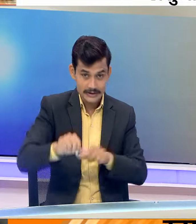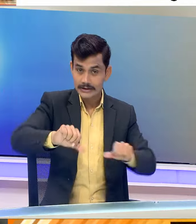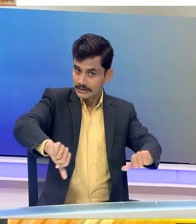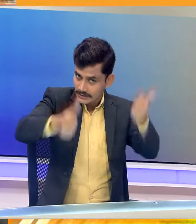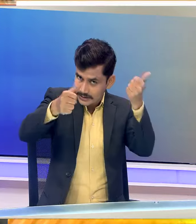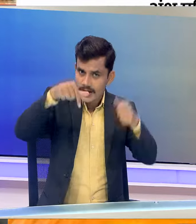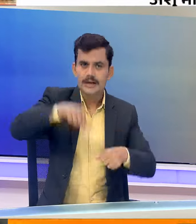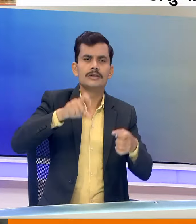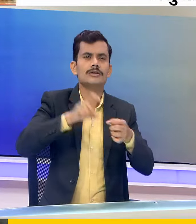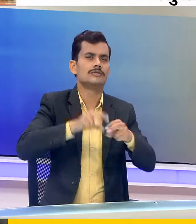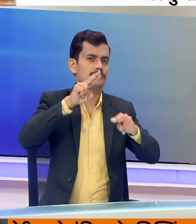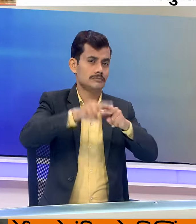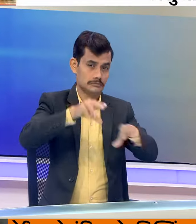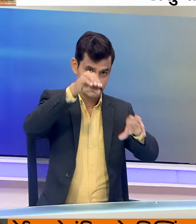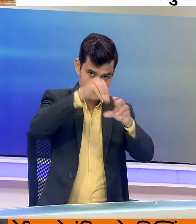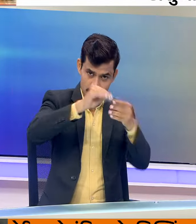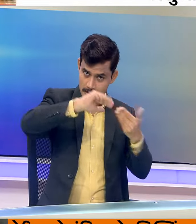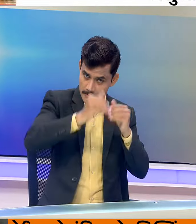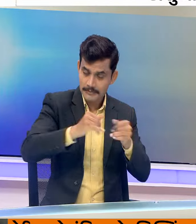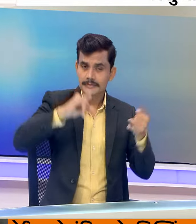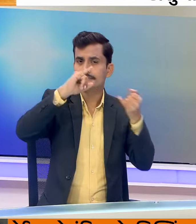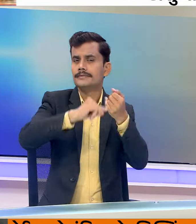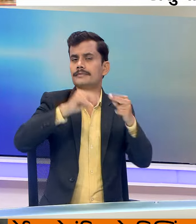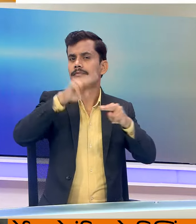फाइनल और सेमीफाइनल का मैच भी खेलेंगी।